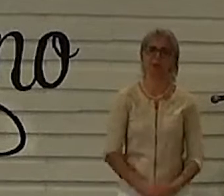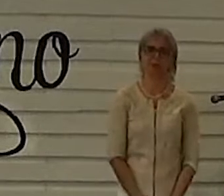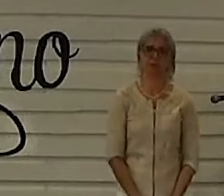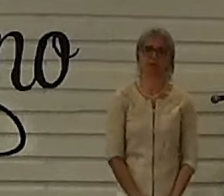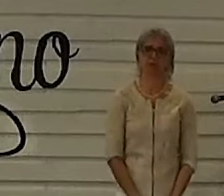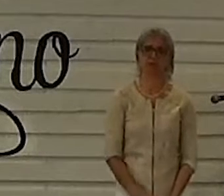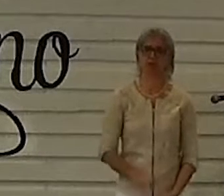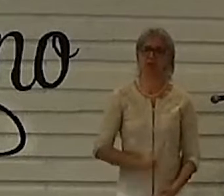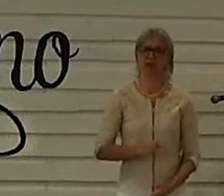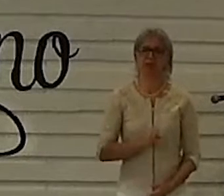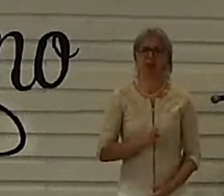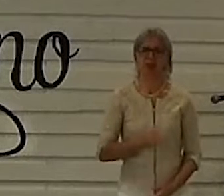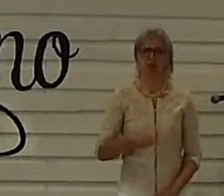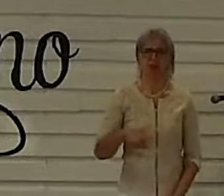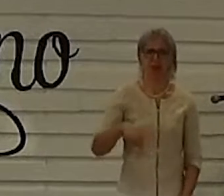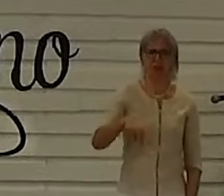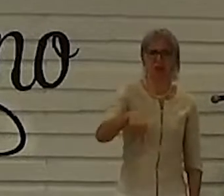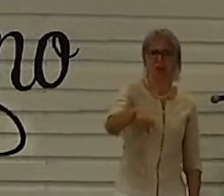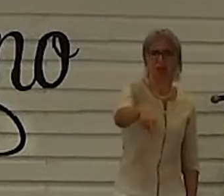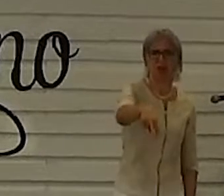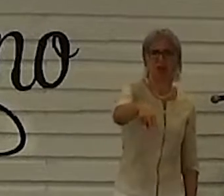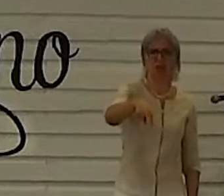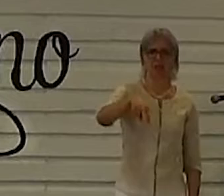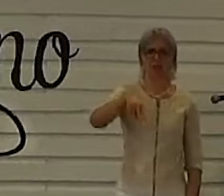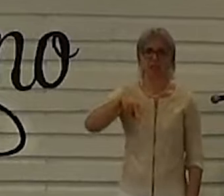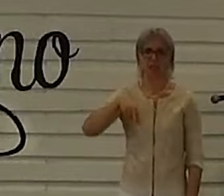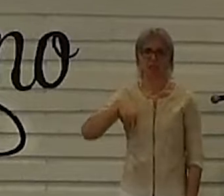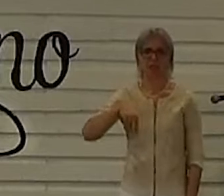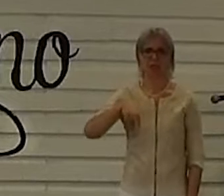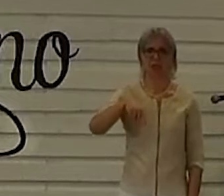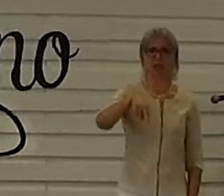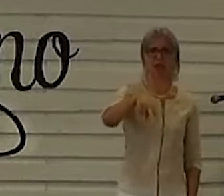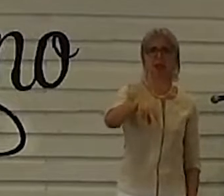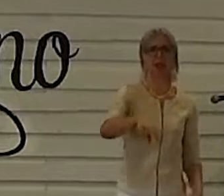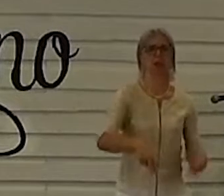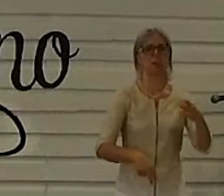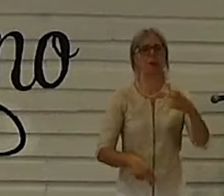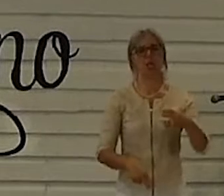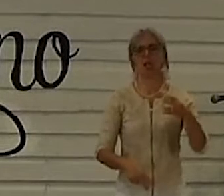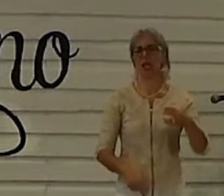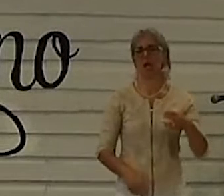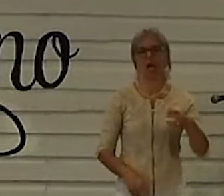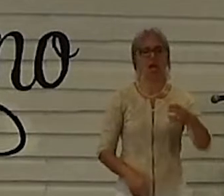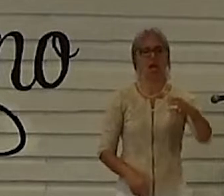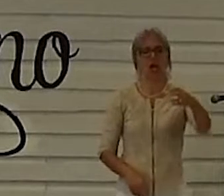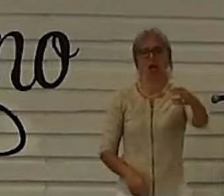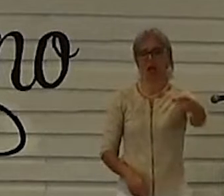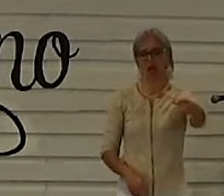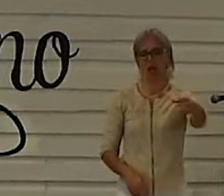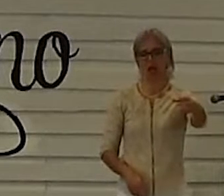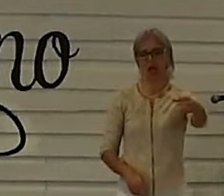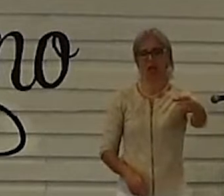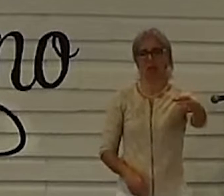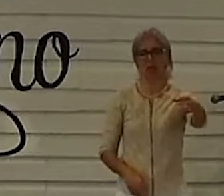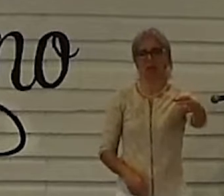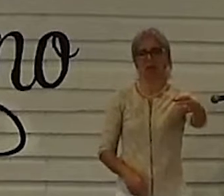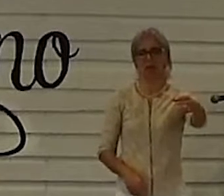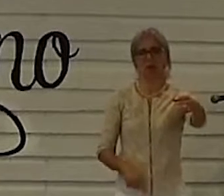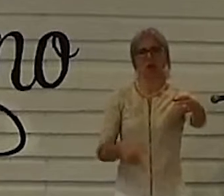Vai indietro e torni col bicchiere in mano e te ne vai a posto con il bicchiere. Hai avuto un po' di sostegno.